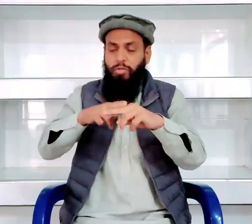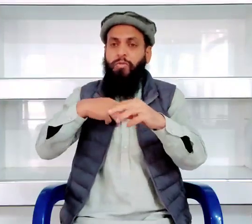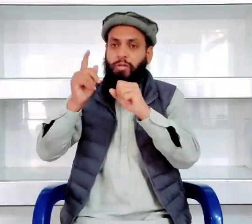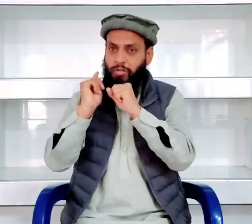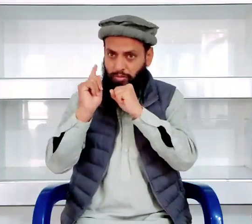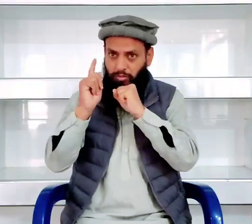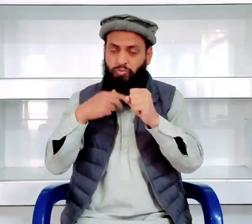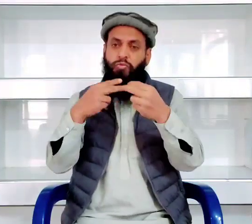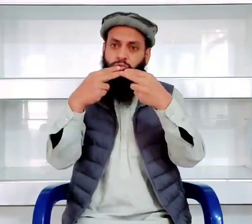اور